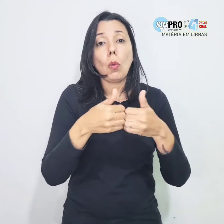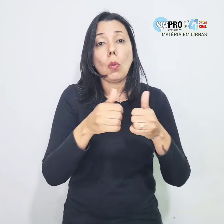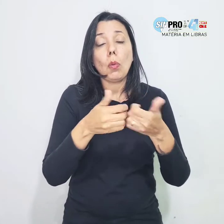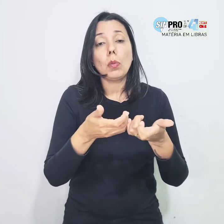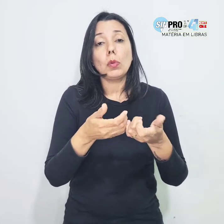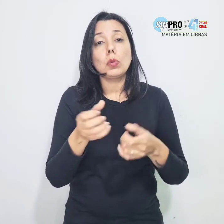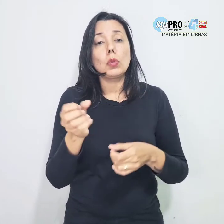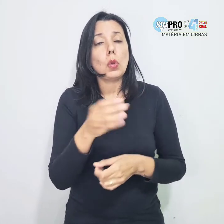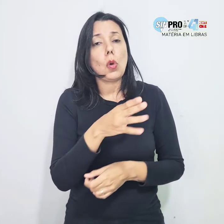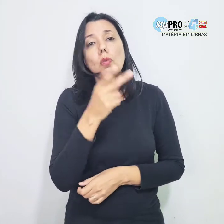Novo normal.